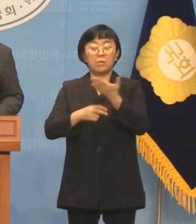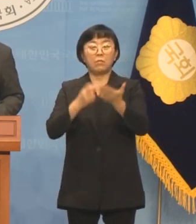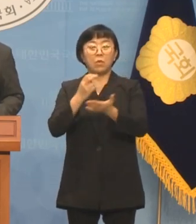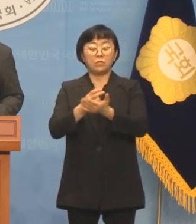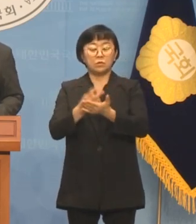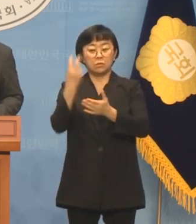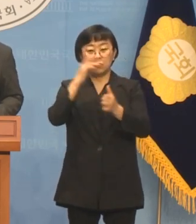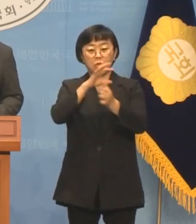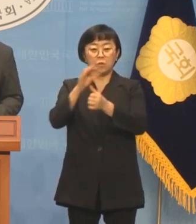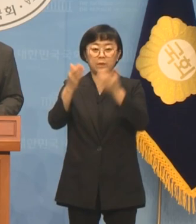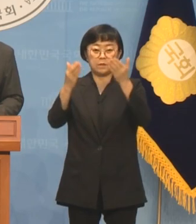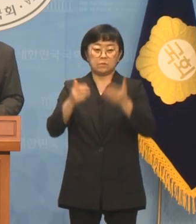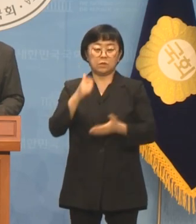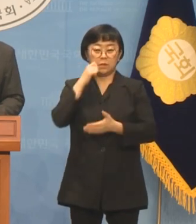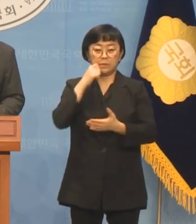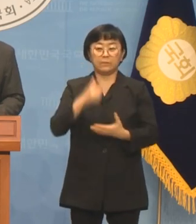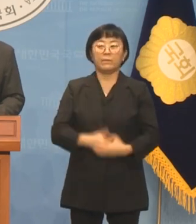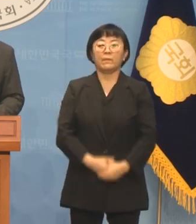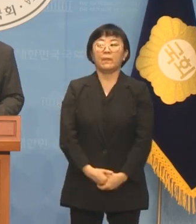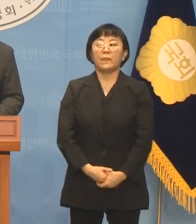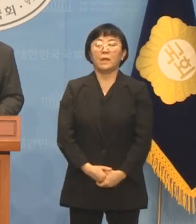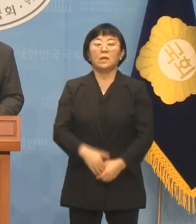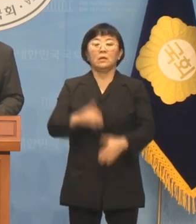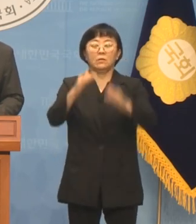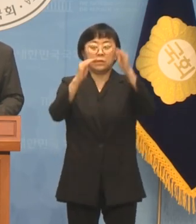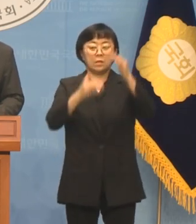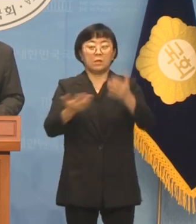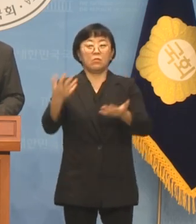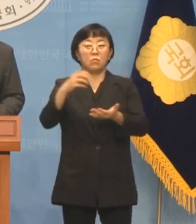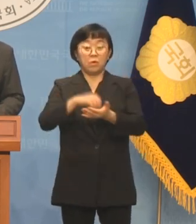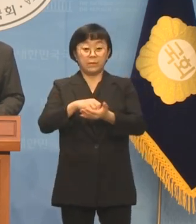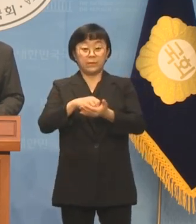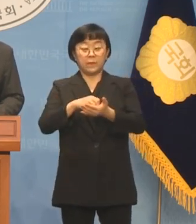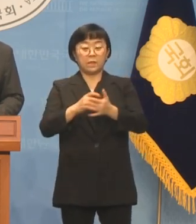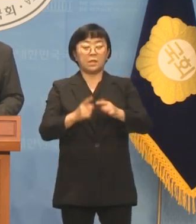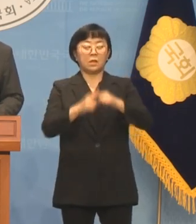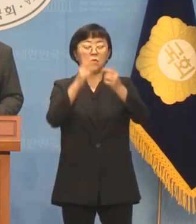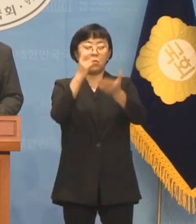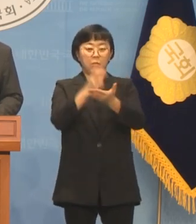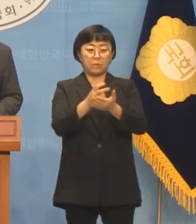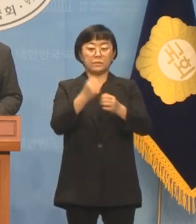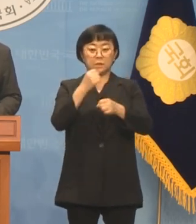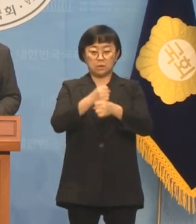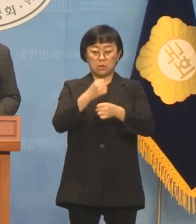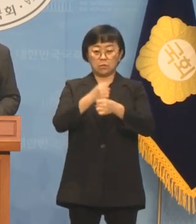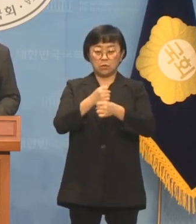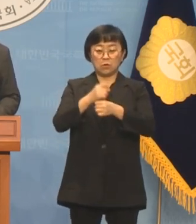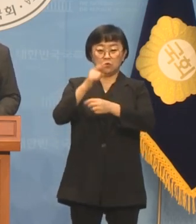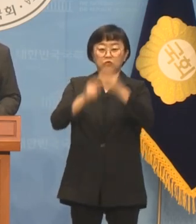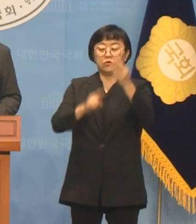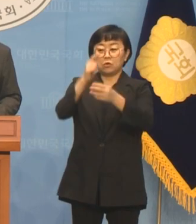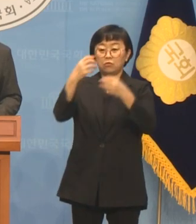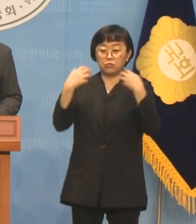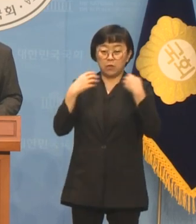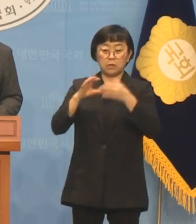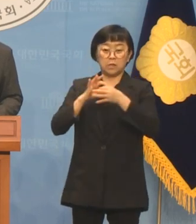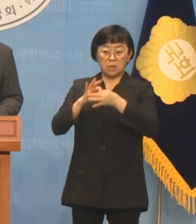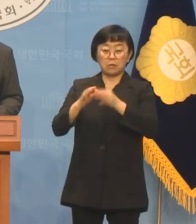보호도 전혀 받지 못하는 상황입니다. 이러한 내용이 포함된 간호법 제정도 심지어 윤석열 정부에